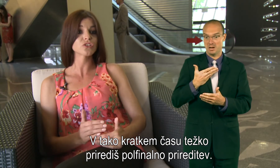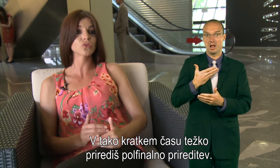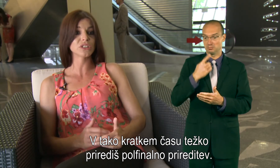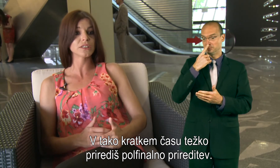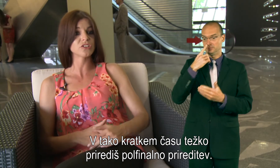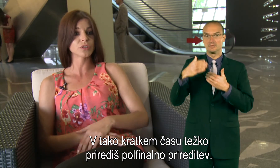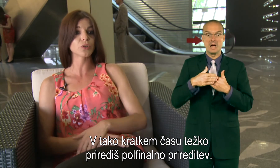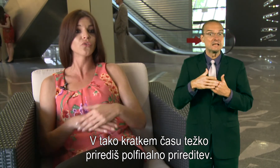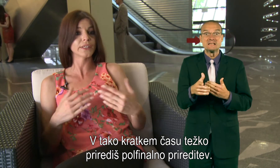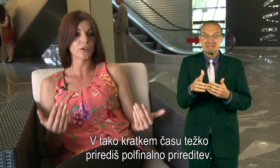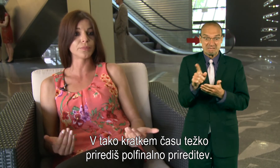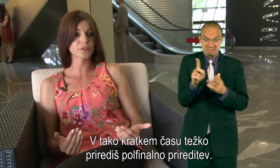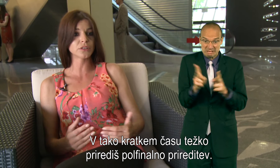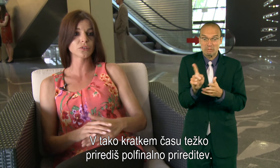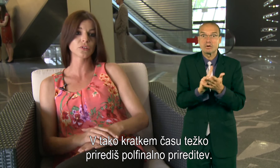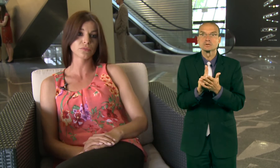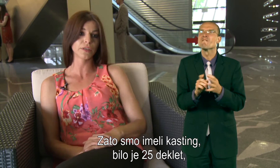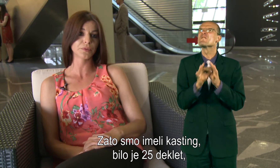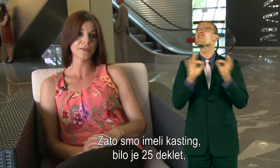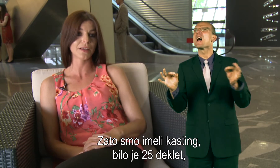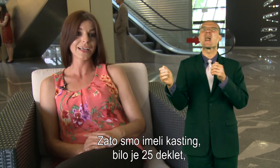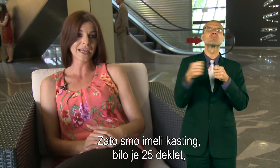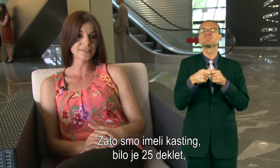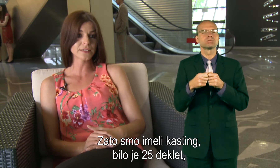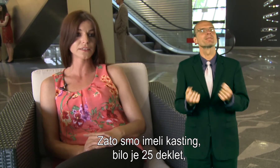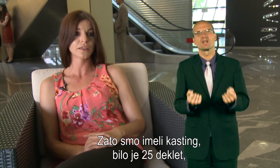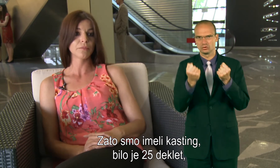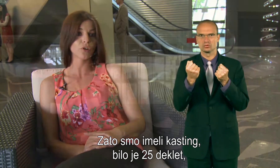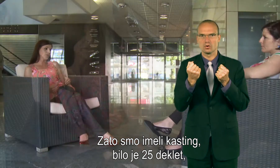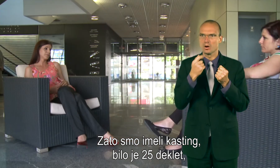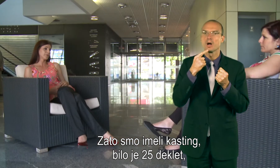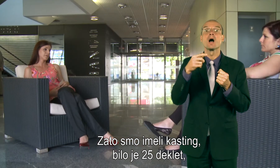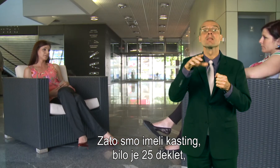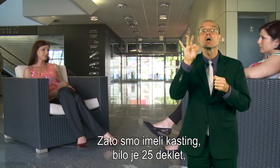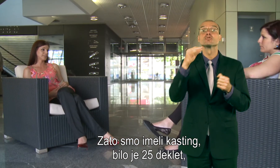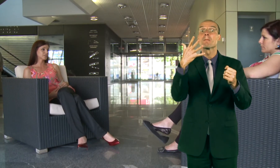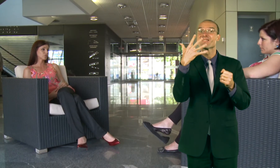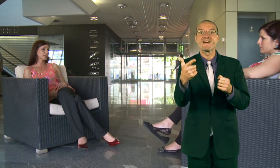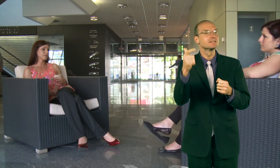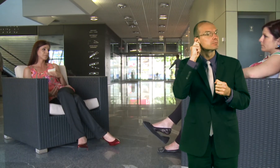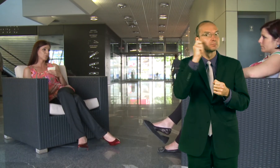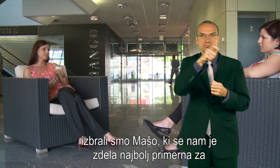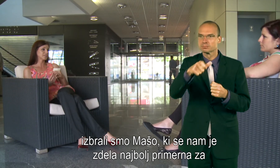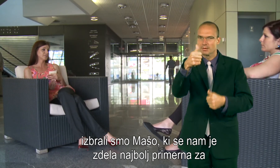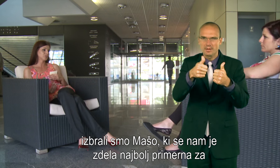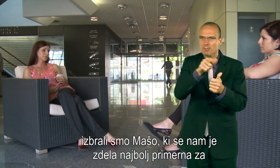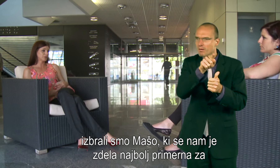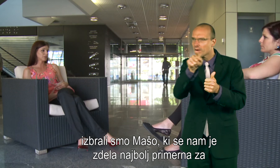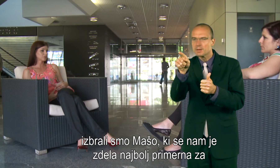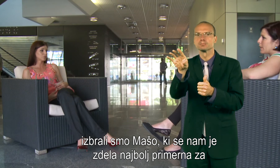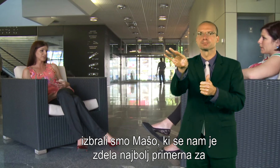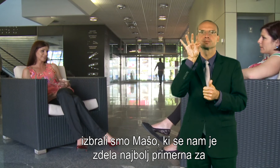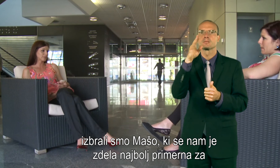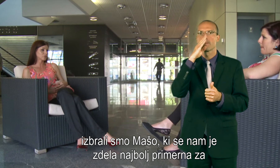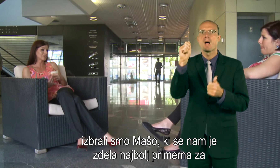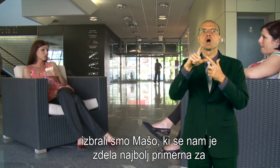času težko ti narediš prav finalno prireditev, tako da smo imeli potem casting, bilo je 25 deklet, na katerem smo izbrali Mašo, ki